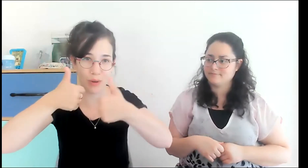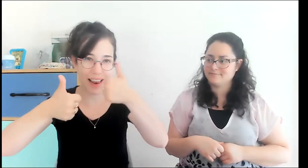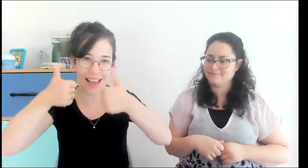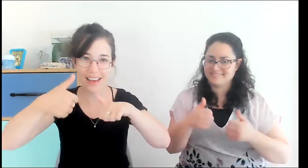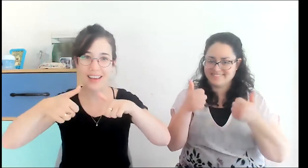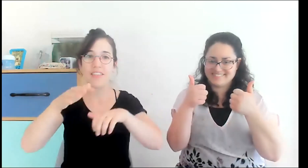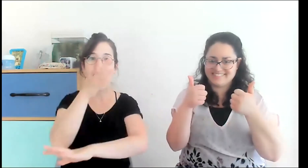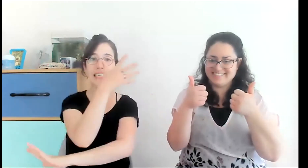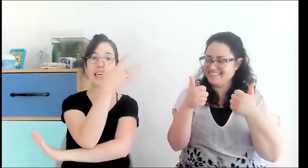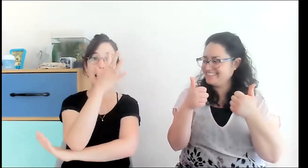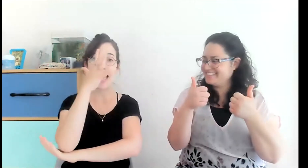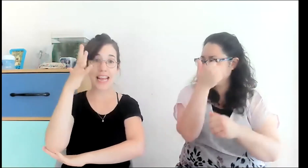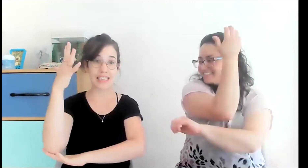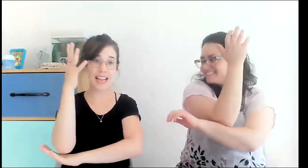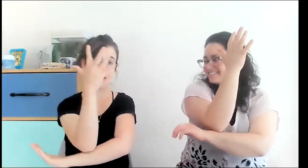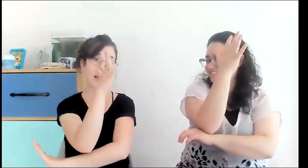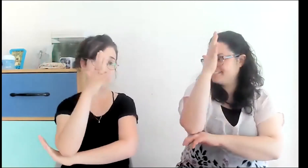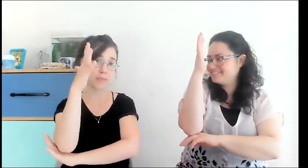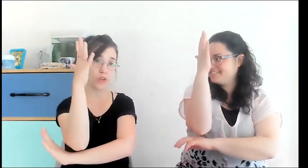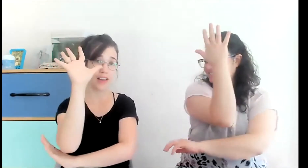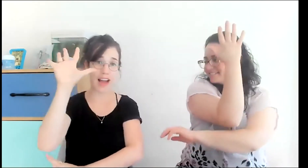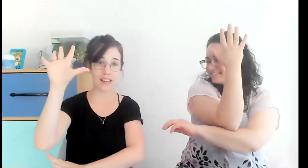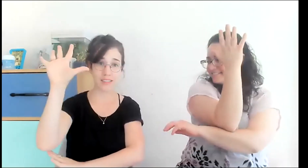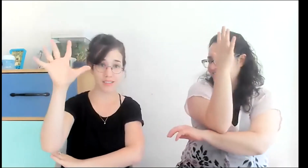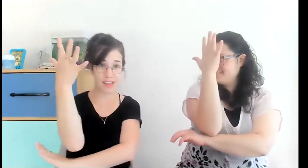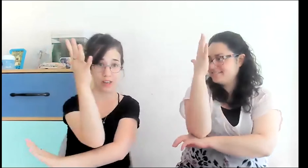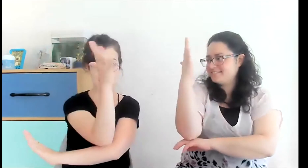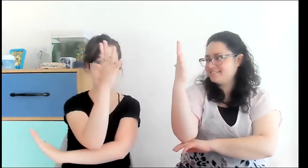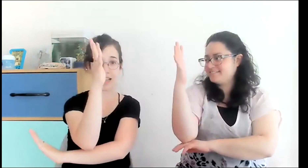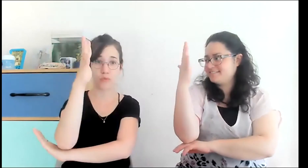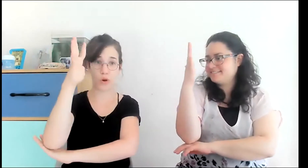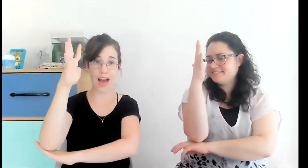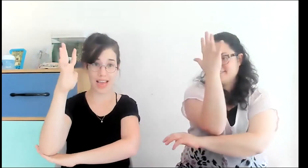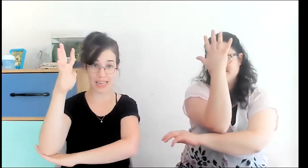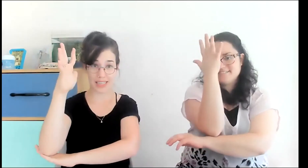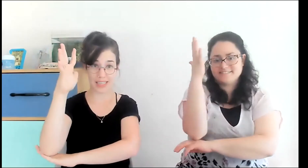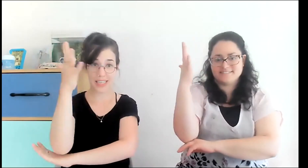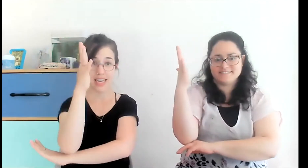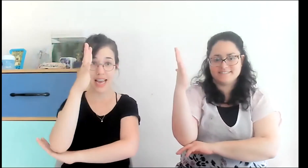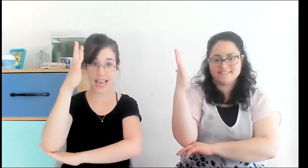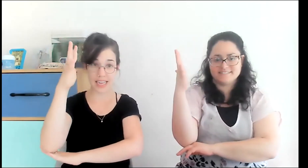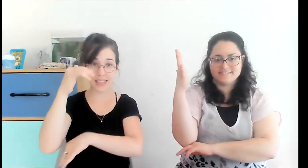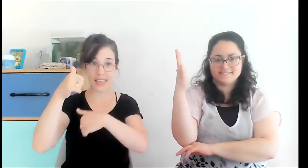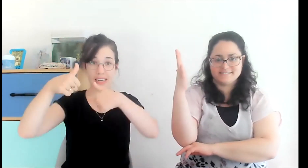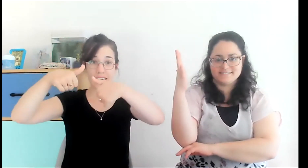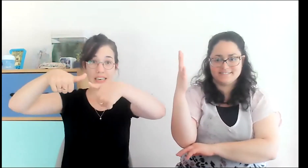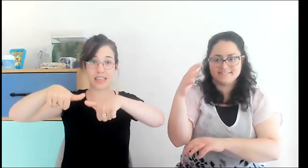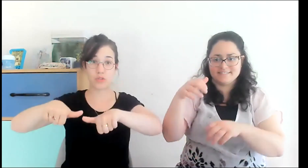את הלייק? אז עץ, עץ בעצם זה מאוד קל, אני עושה עם יד פתוחה, עץ, עץ, נטוע,